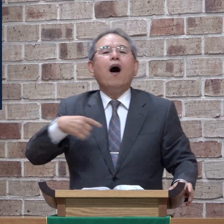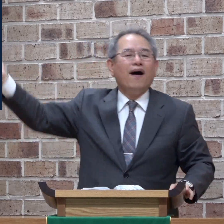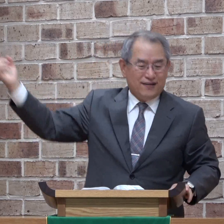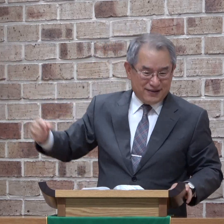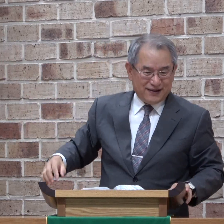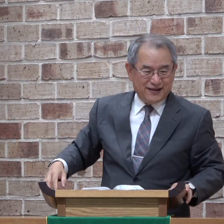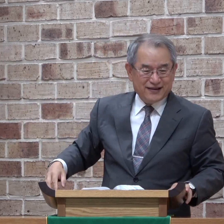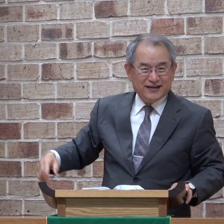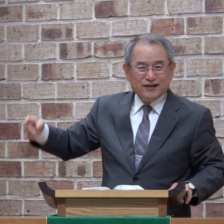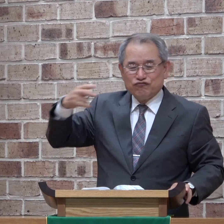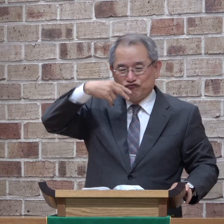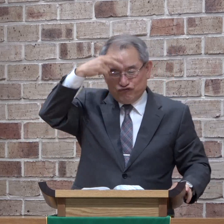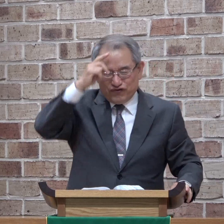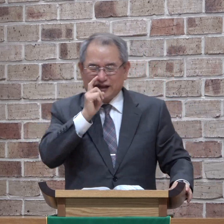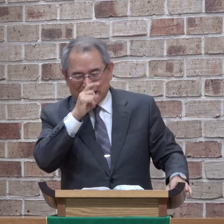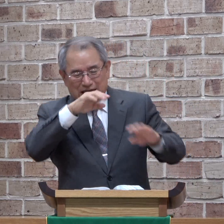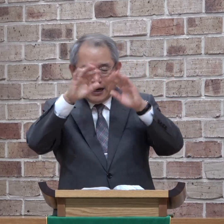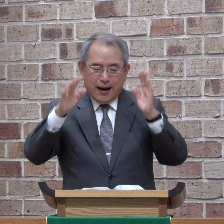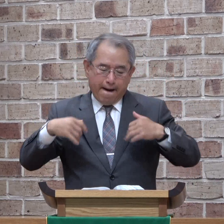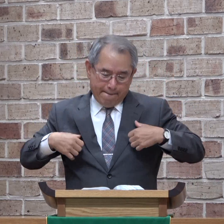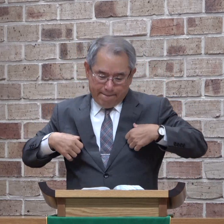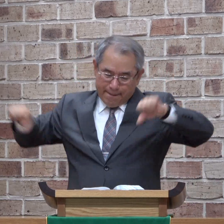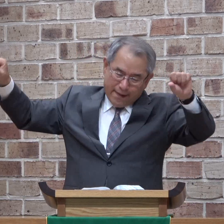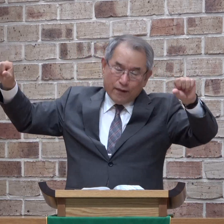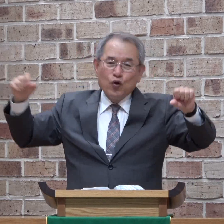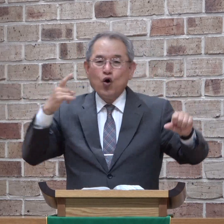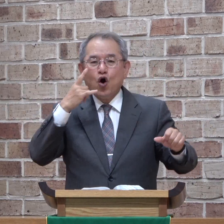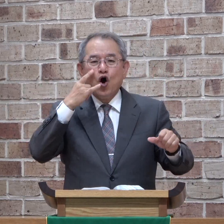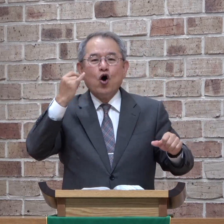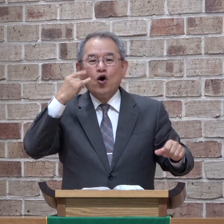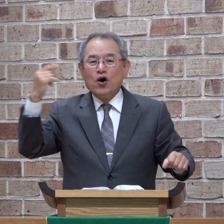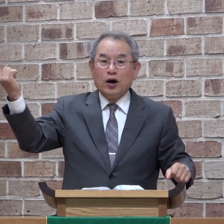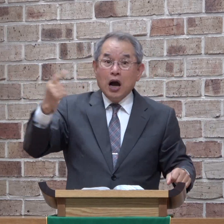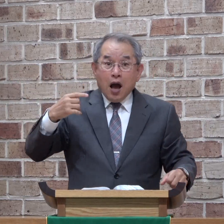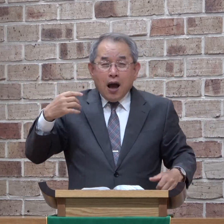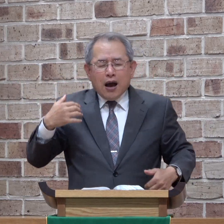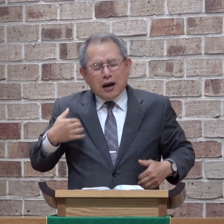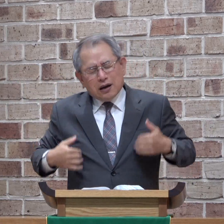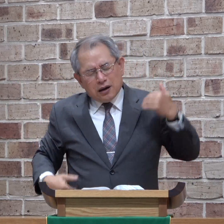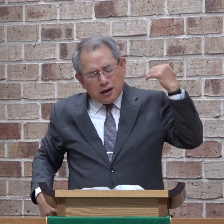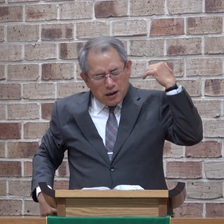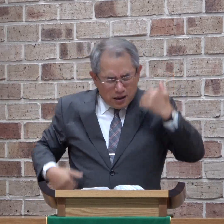돌아옵니다. 술과 방탕한 모든 것을 끌고 어머니를 찾아옵니다.